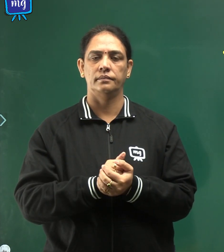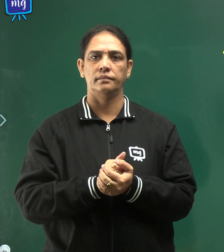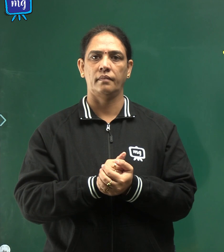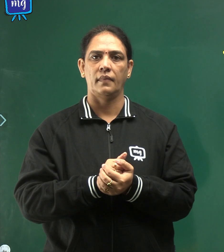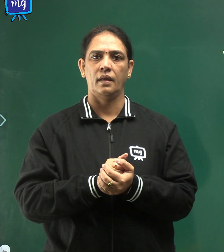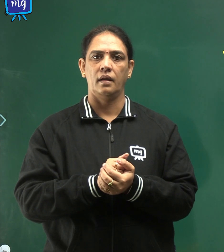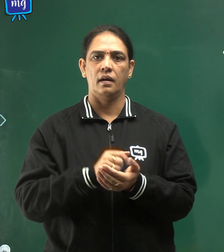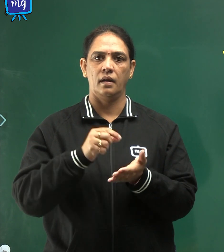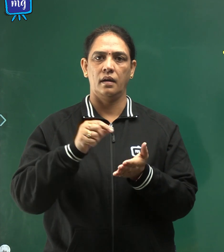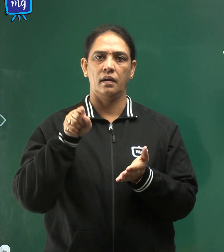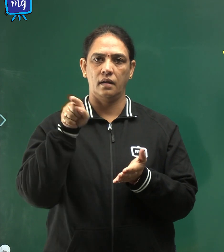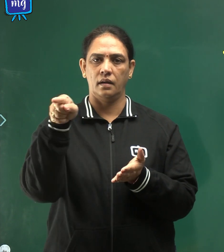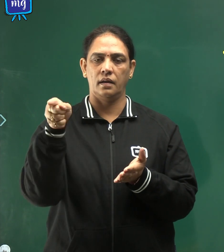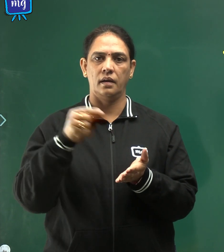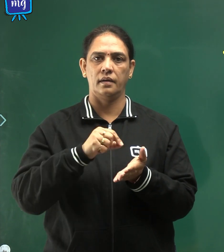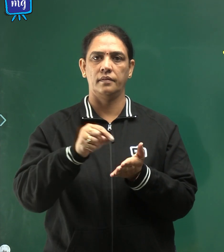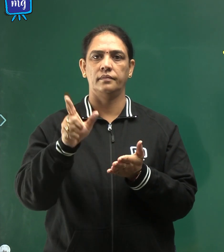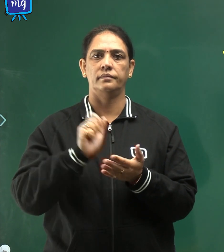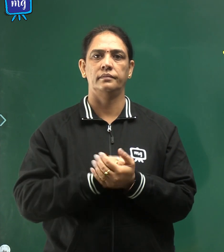अंकित कीजिए।